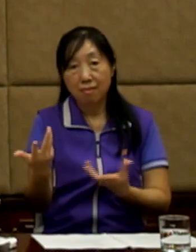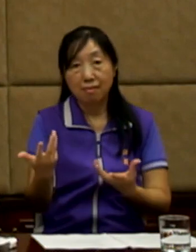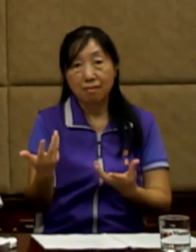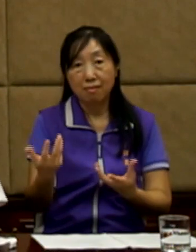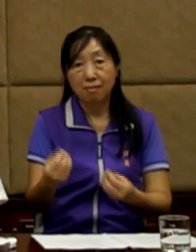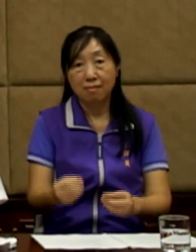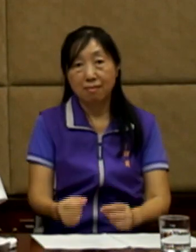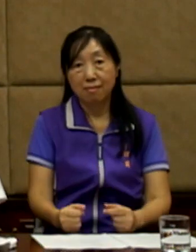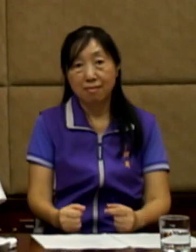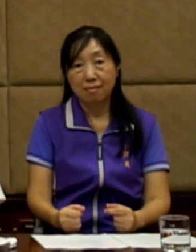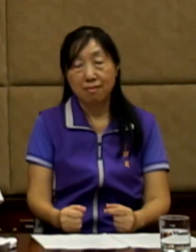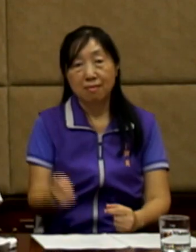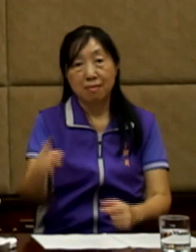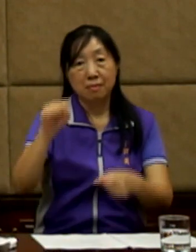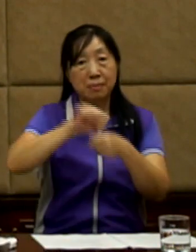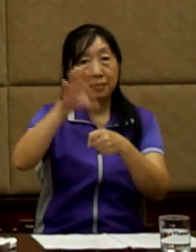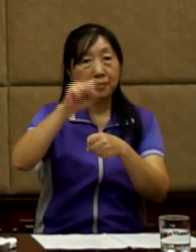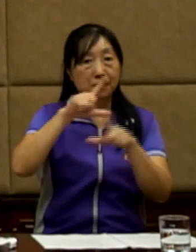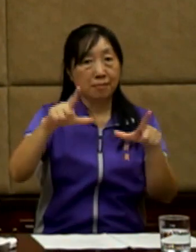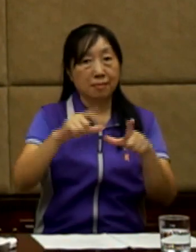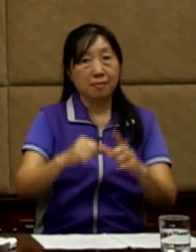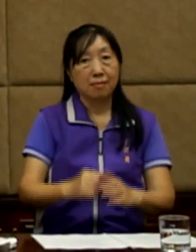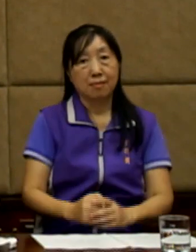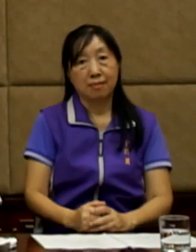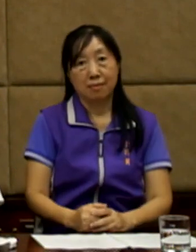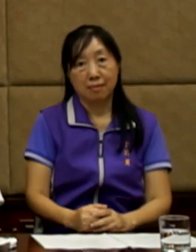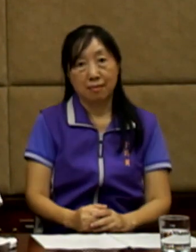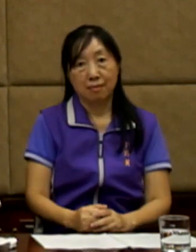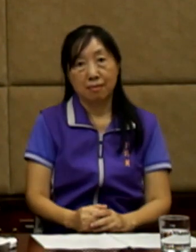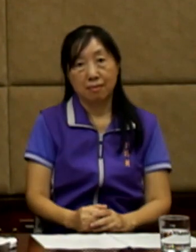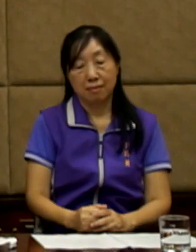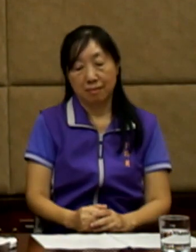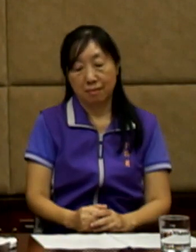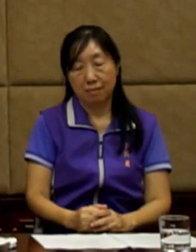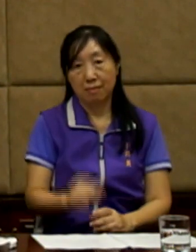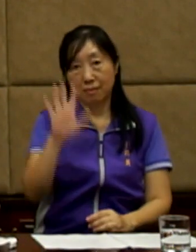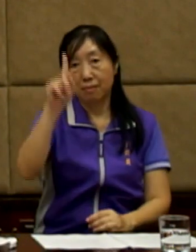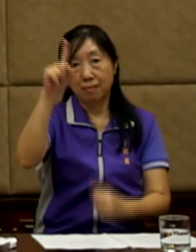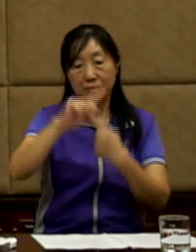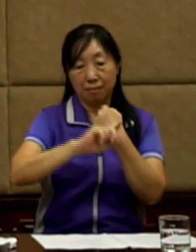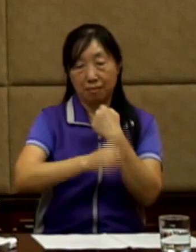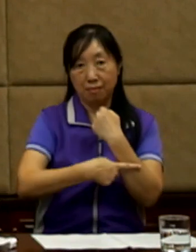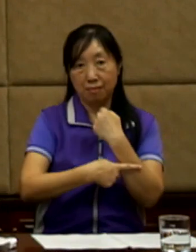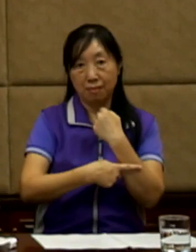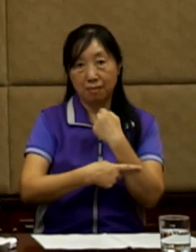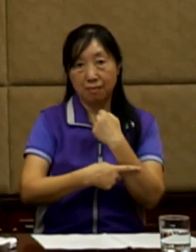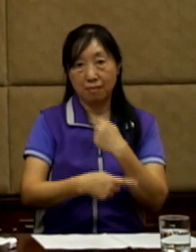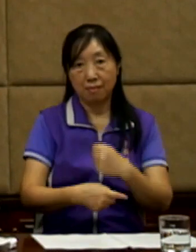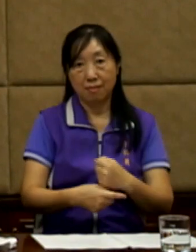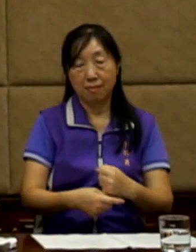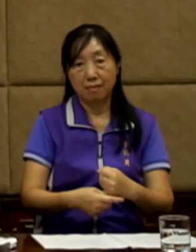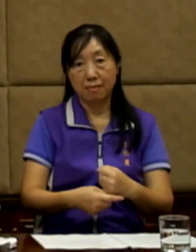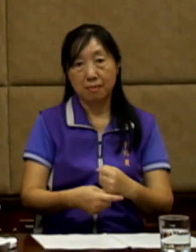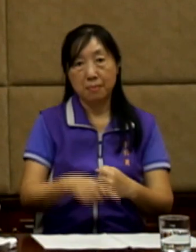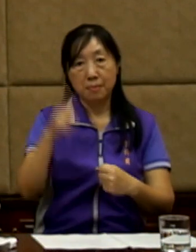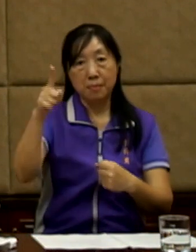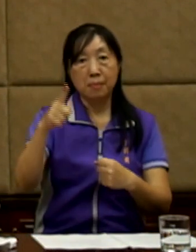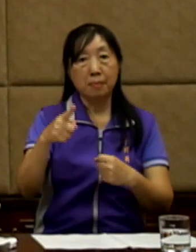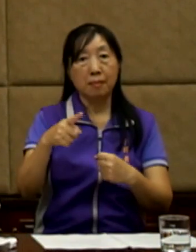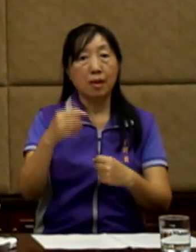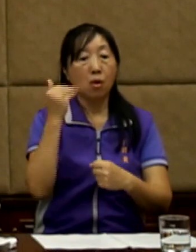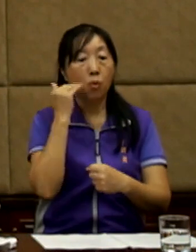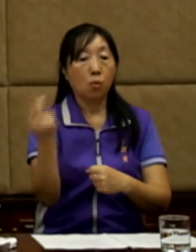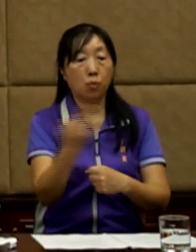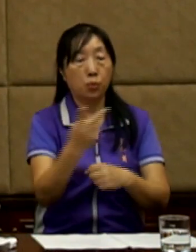我想那个加拿大那边甚至一个有一个法律哦，有一个这样，就是说在那个协商期间不得